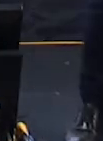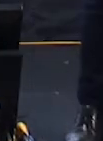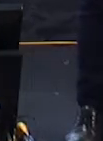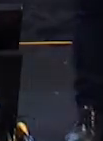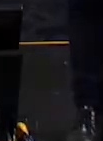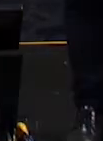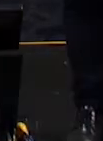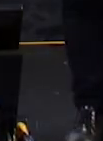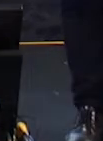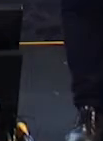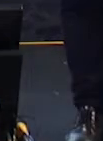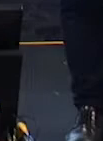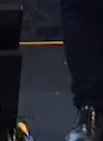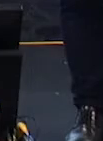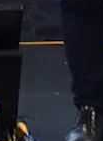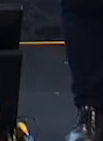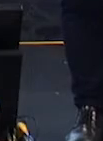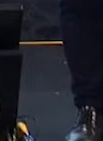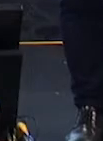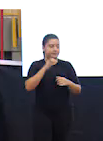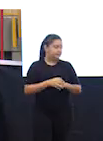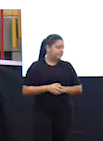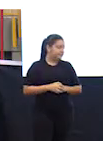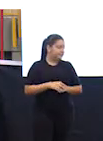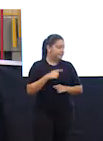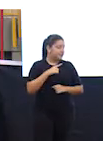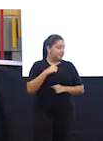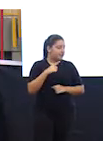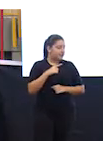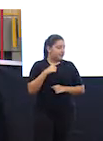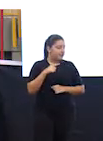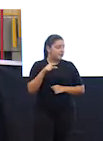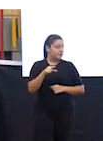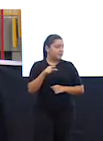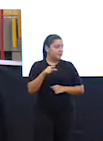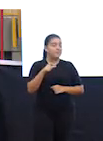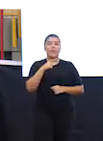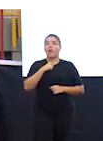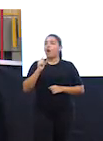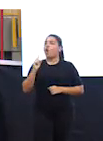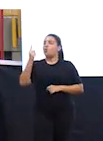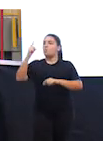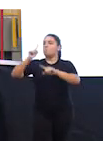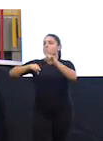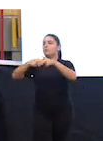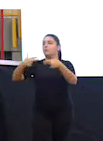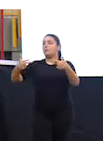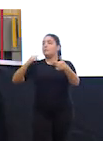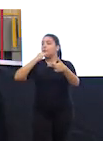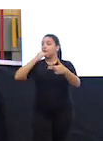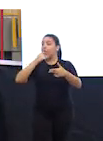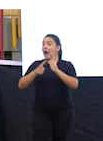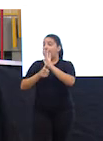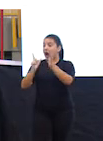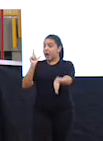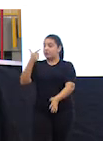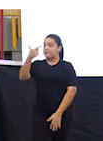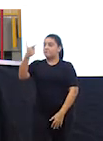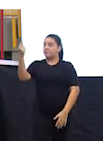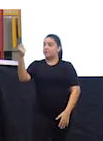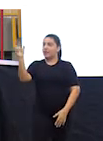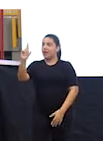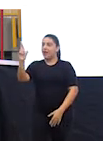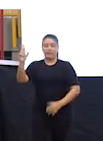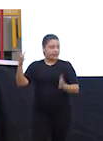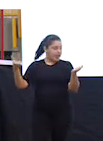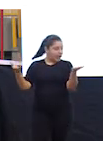lá. Em uma liquidação, um produto caiu de R$20 para 11.